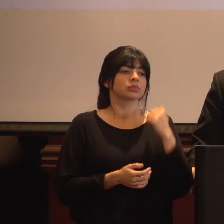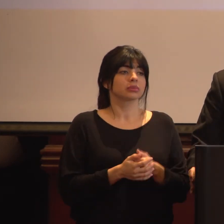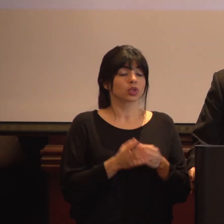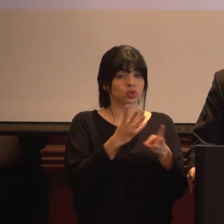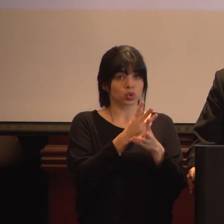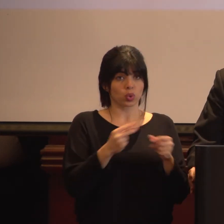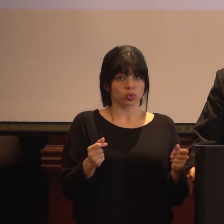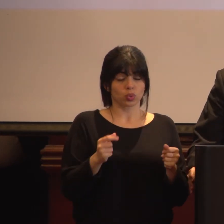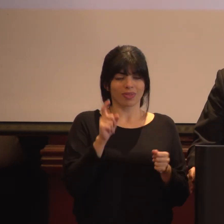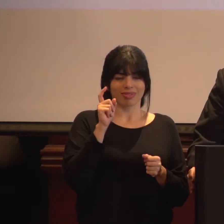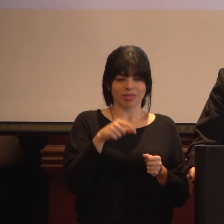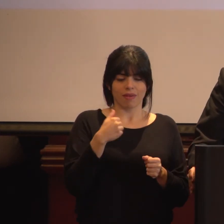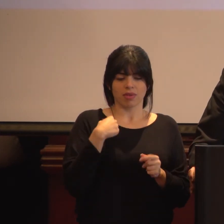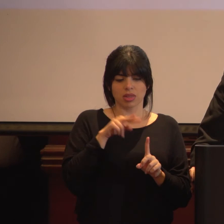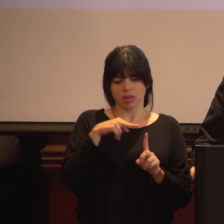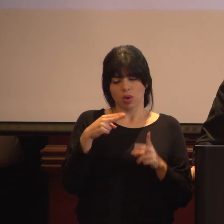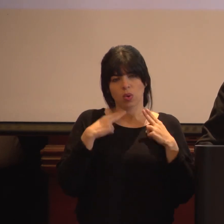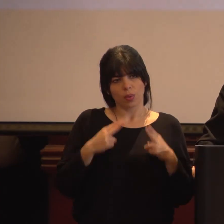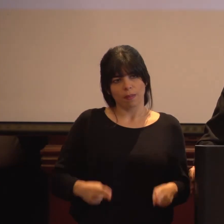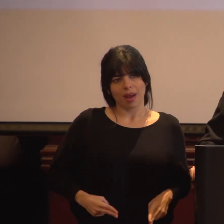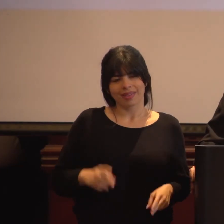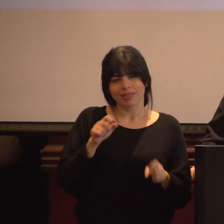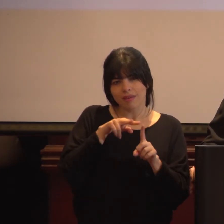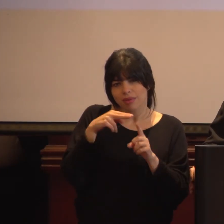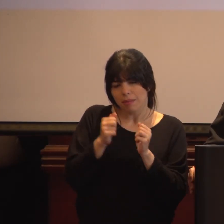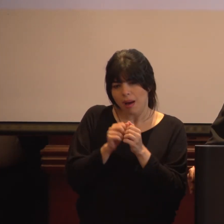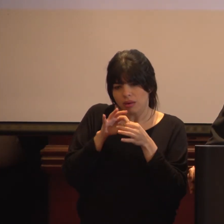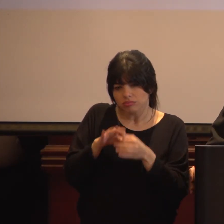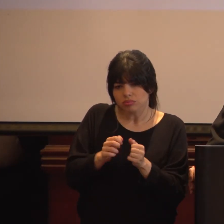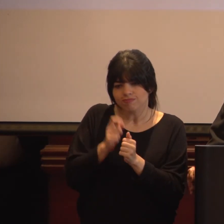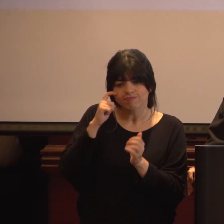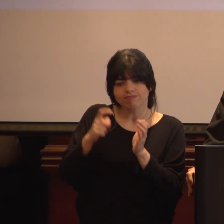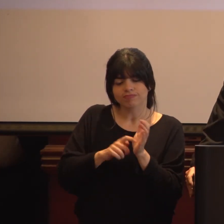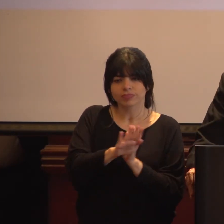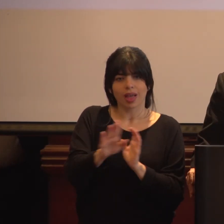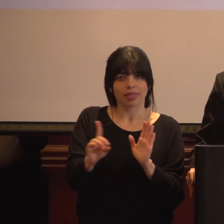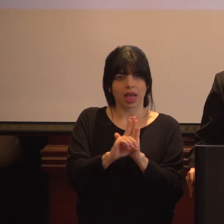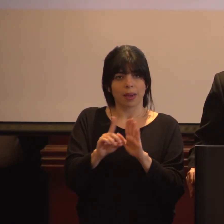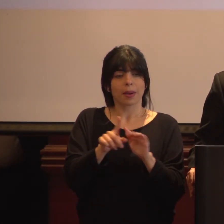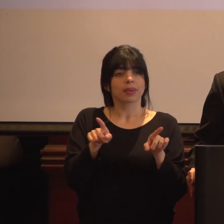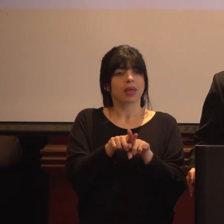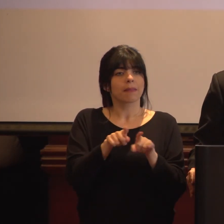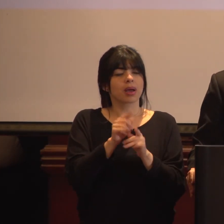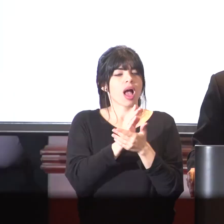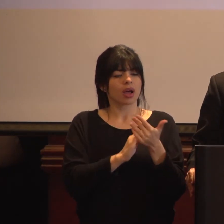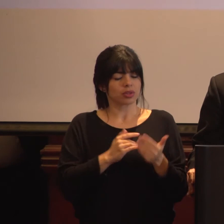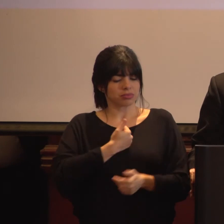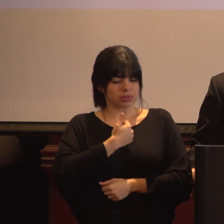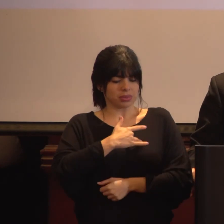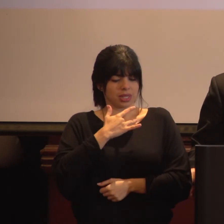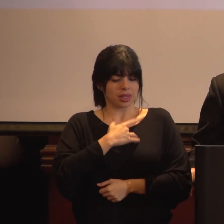la solución tiene que tener una dimensión humana tiene que ver con el reconocimiento de derechos pero también aquello que sentimos como